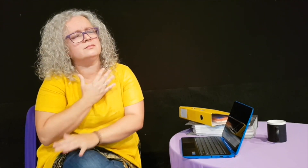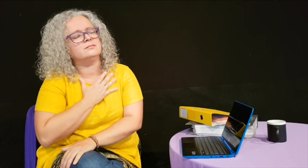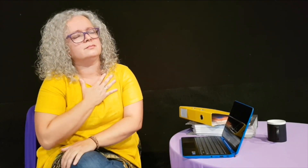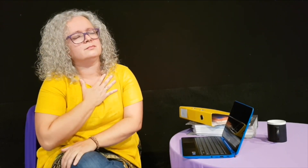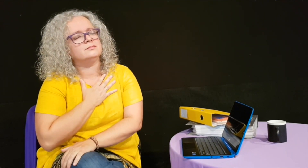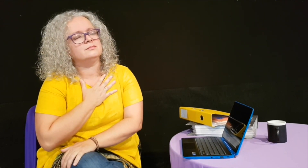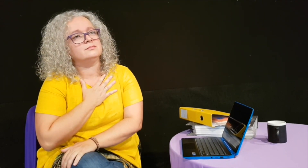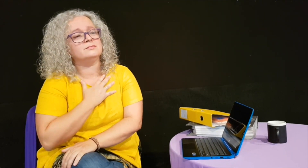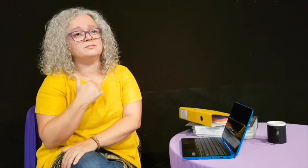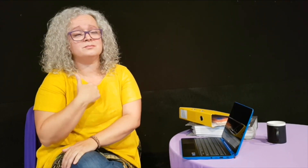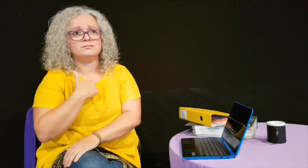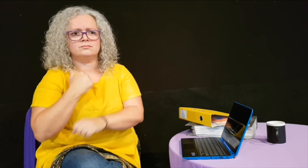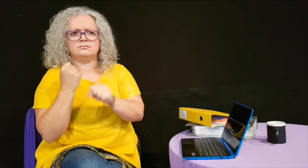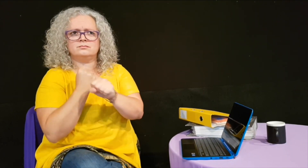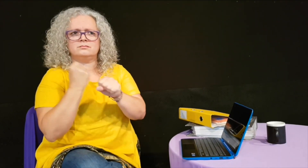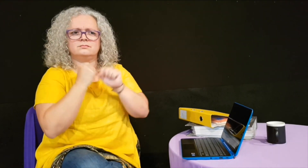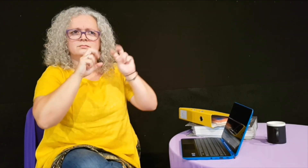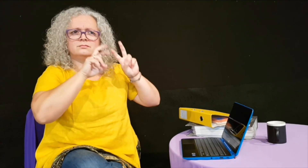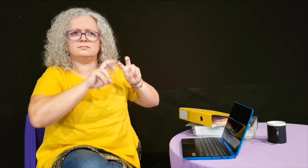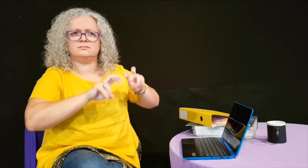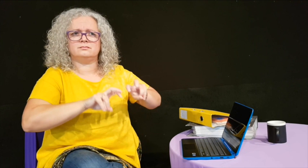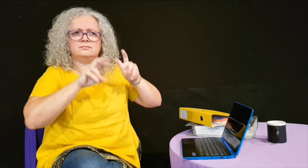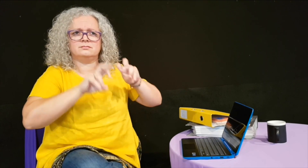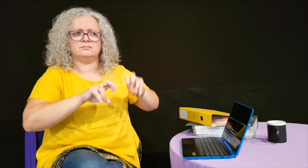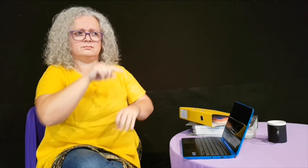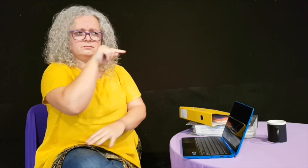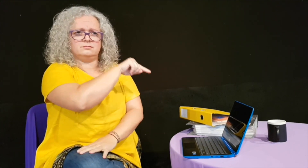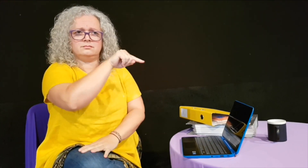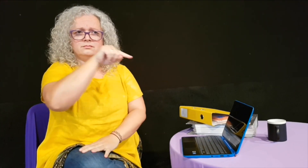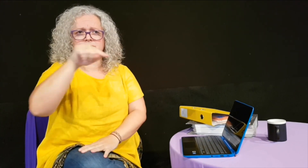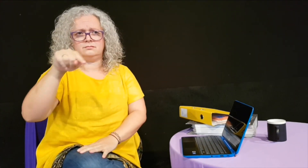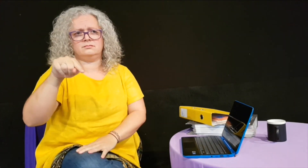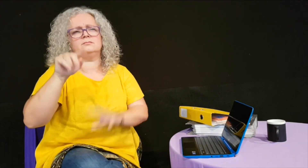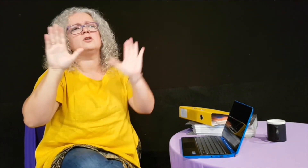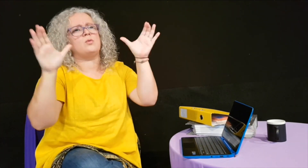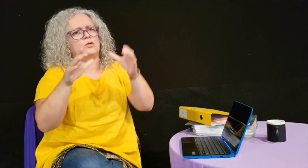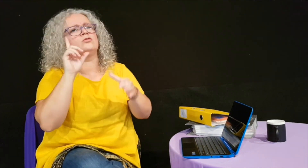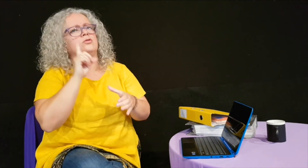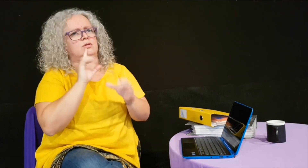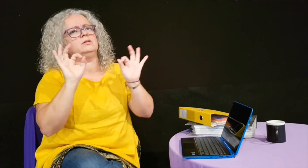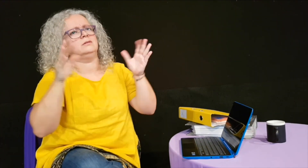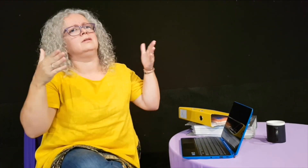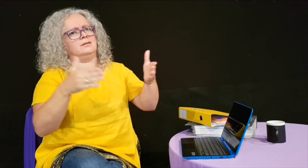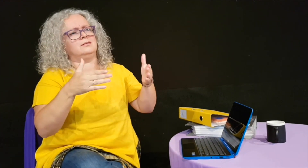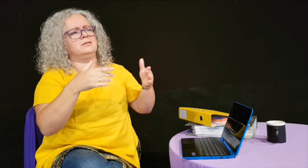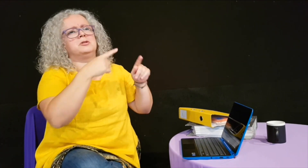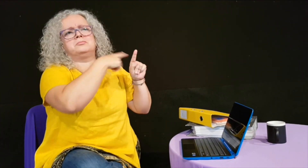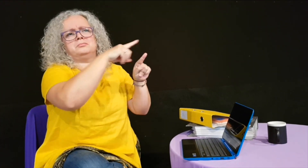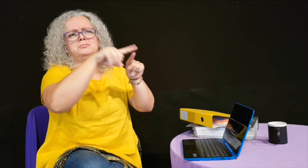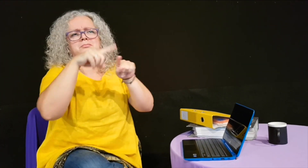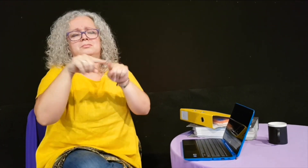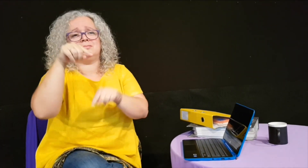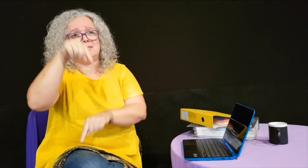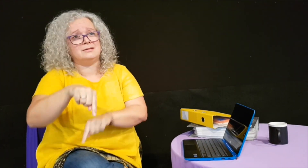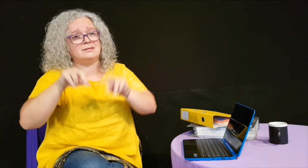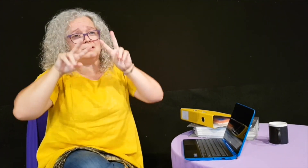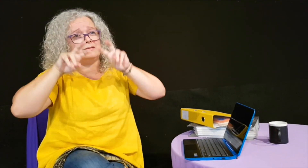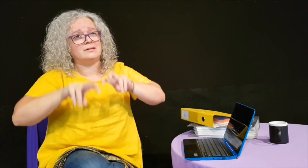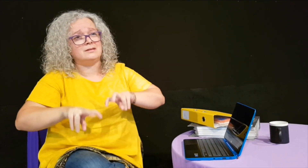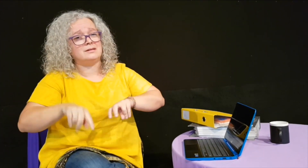Pues ahora que me preguntes si yo te responda, pues bueno, mi trabajo de investigación de la comunidad sorda